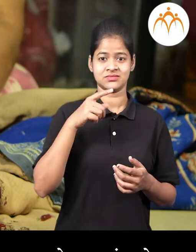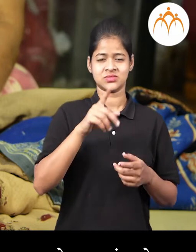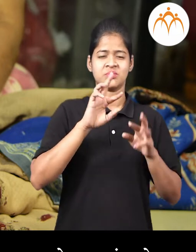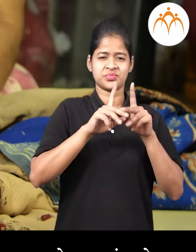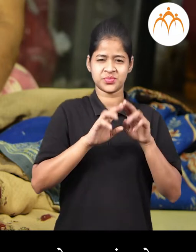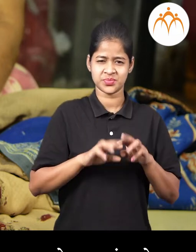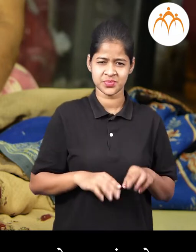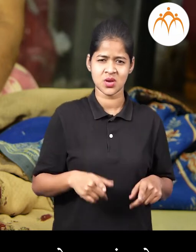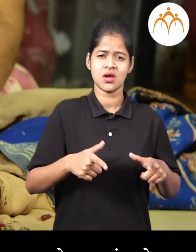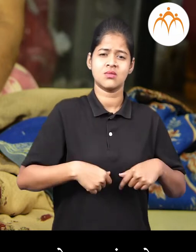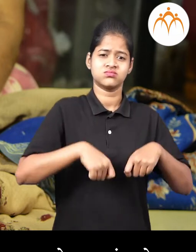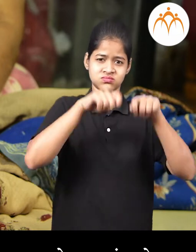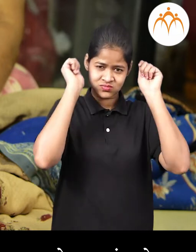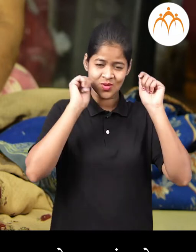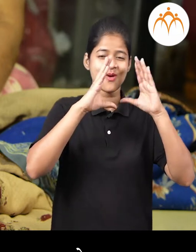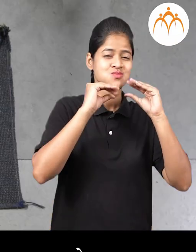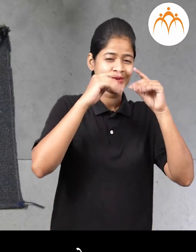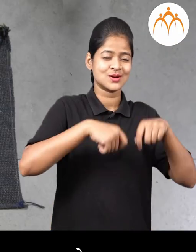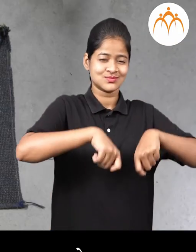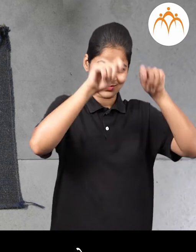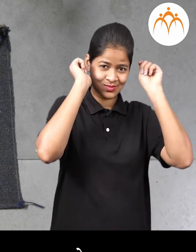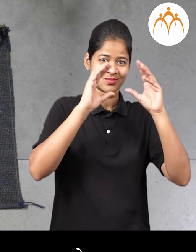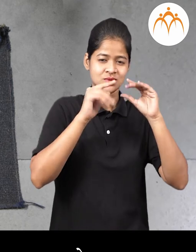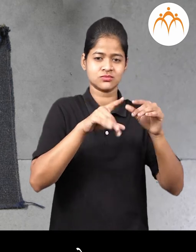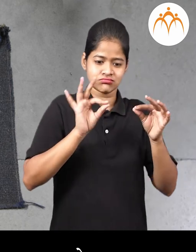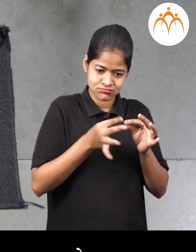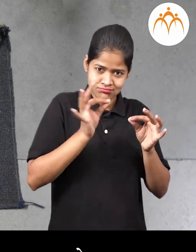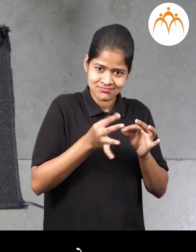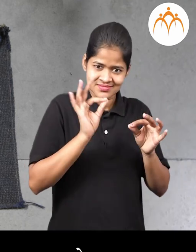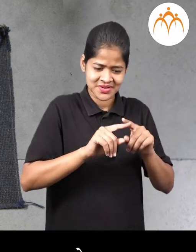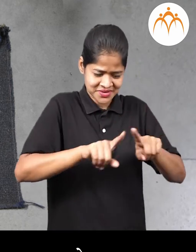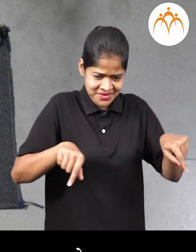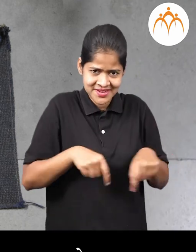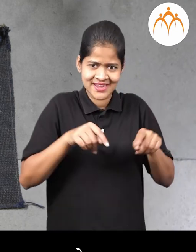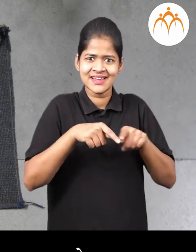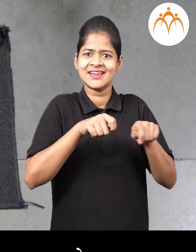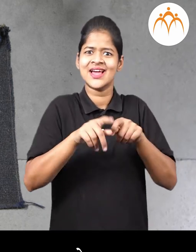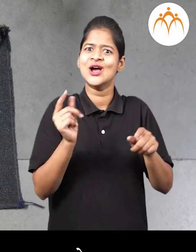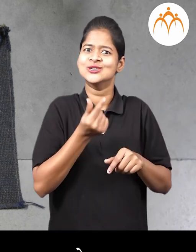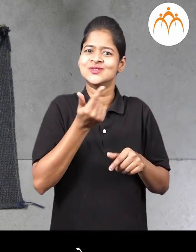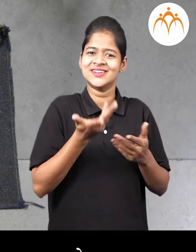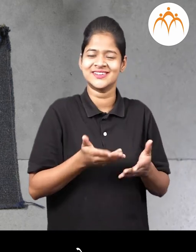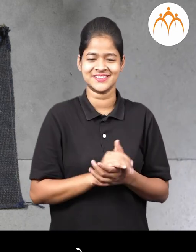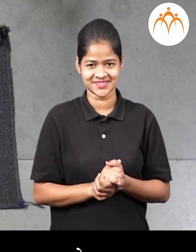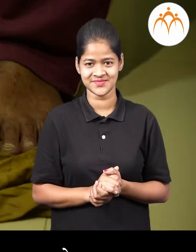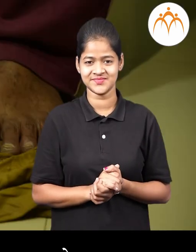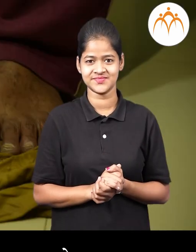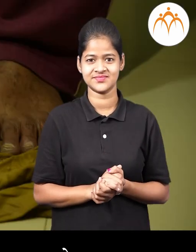ગુધળ્યા મણજે મવુ પાંગુણે પાયુસ્ણી અશા ઉપયોગી વસ્તુ તાયાર કરતાયેતાત